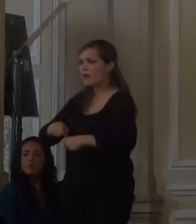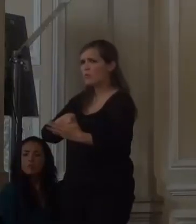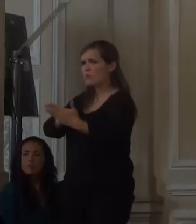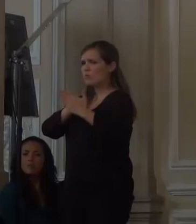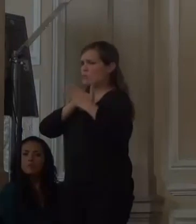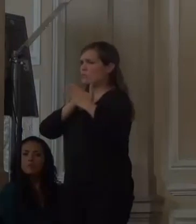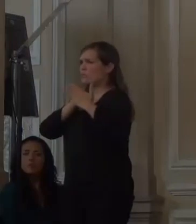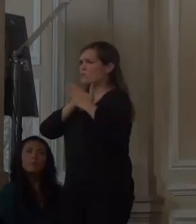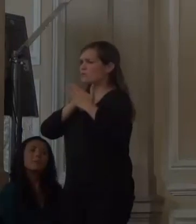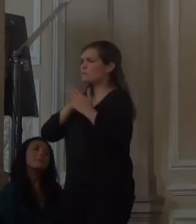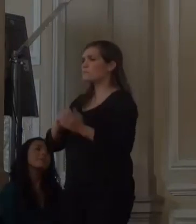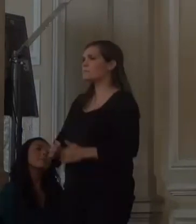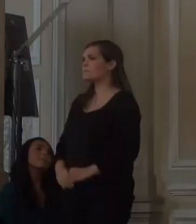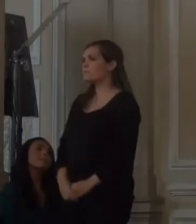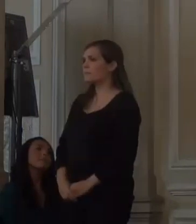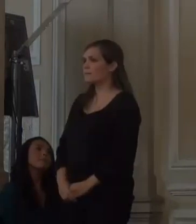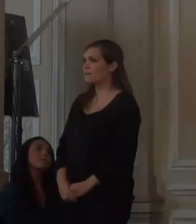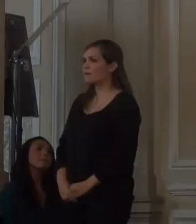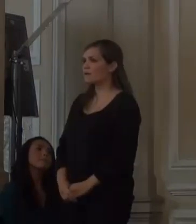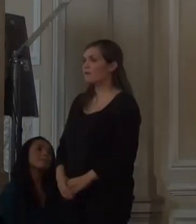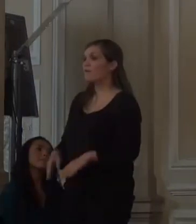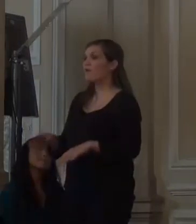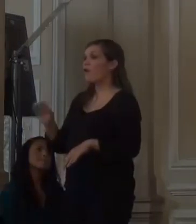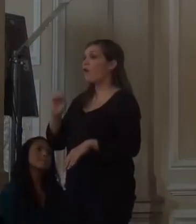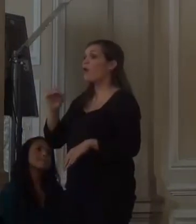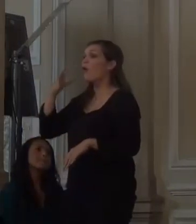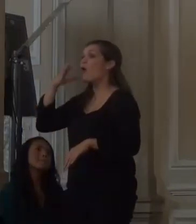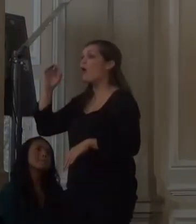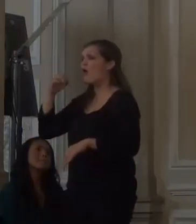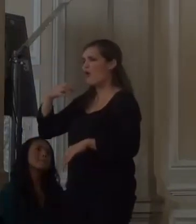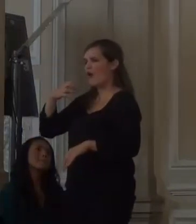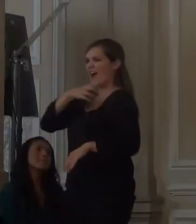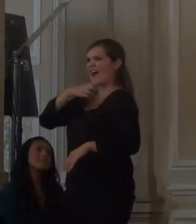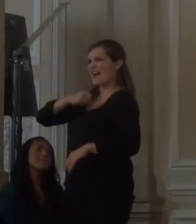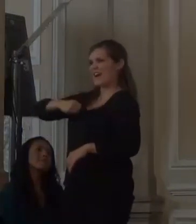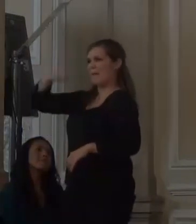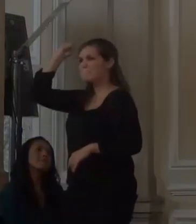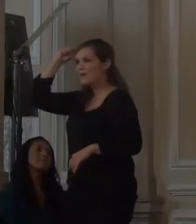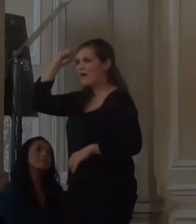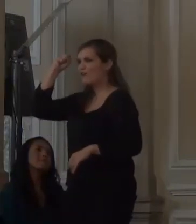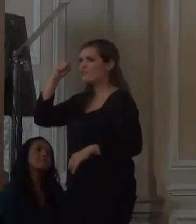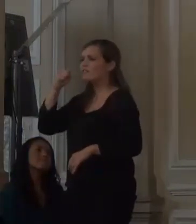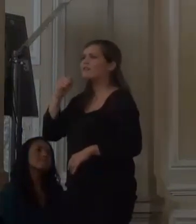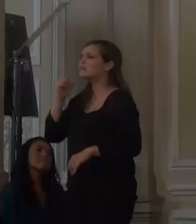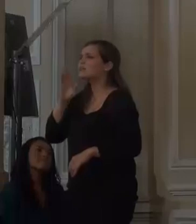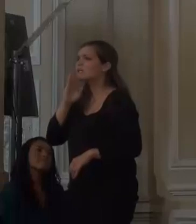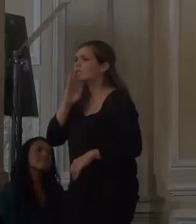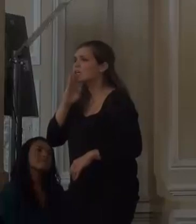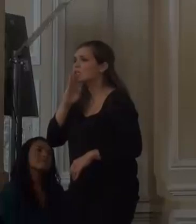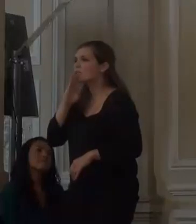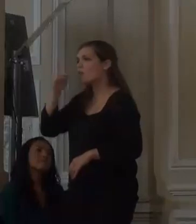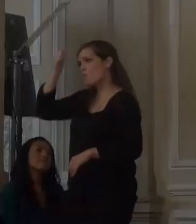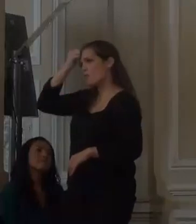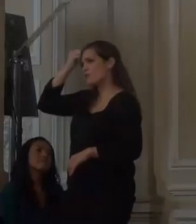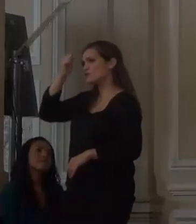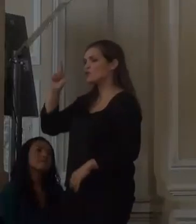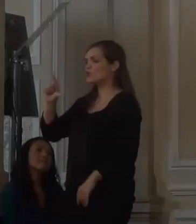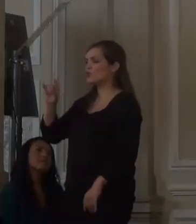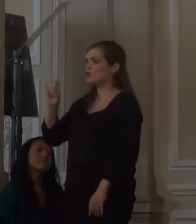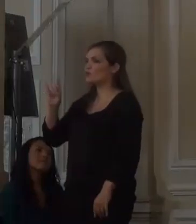¿Y qué decir, por ejemplo, del campeón de la vida, el profe Luis